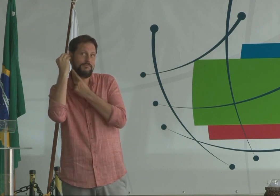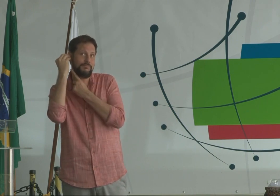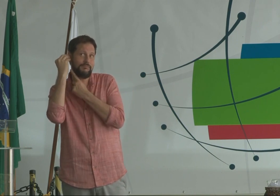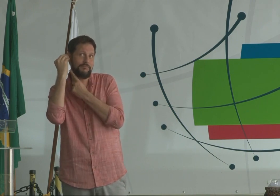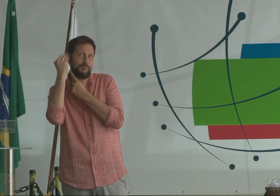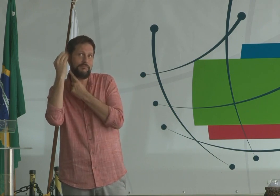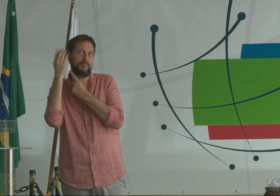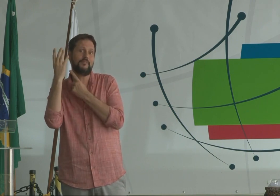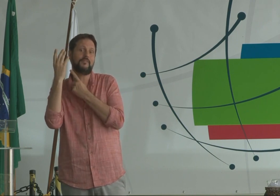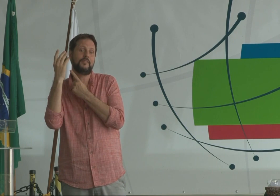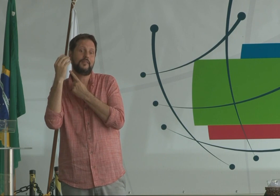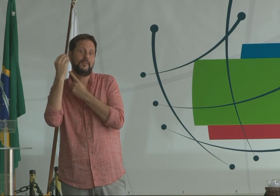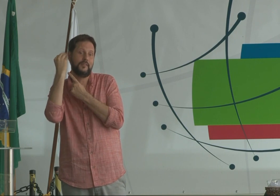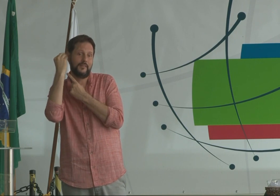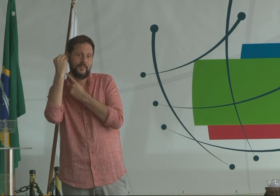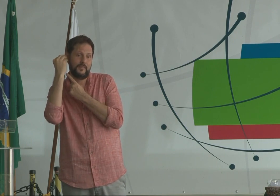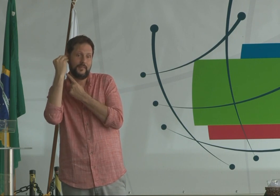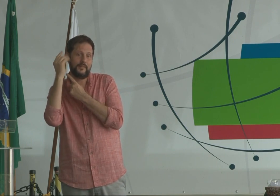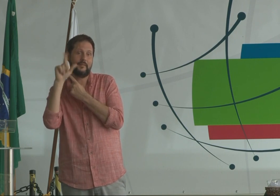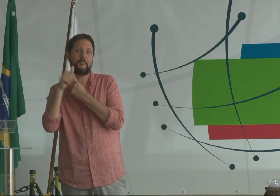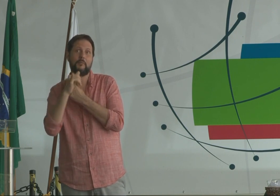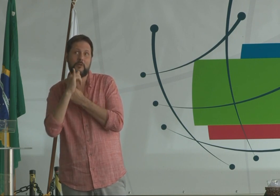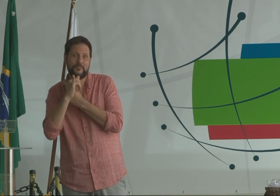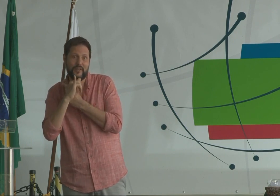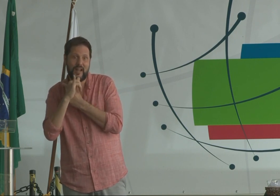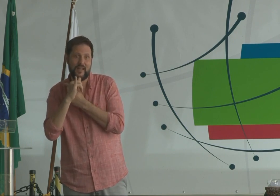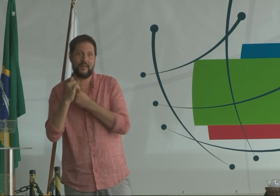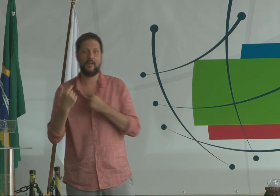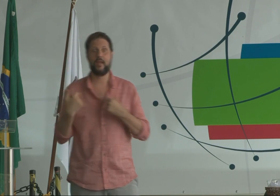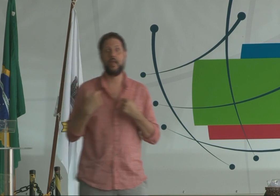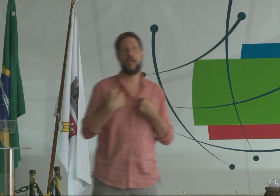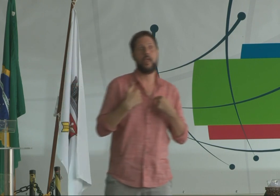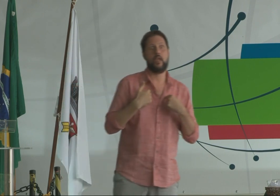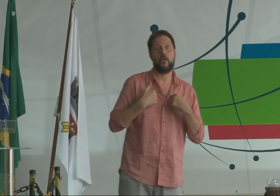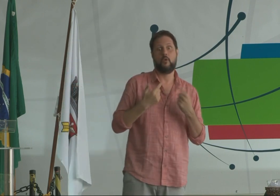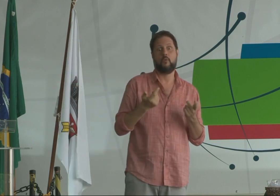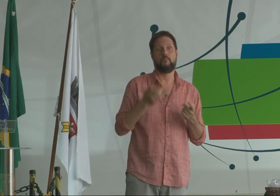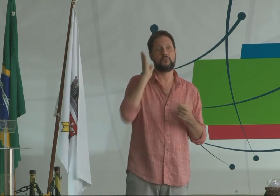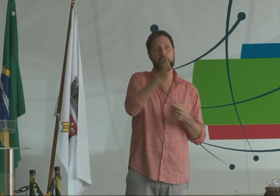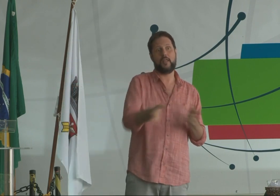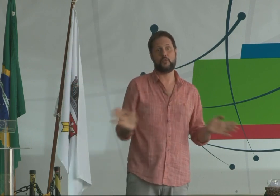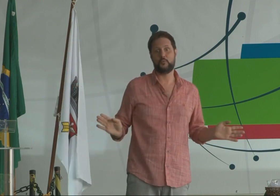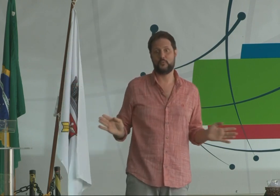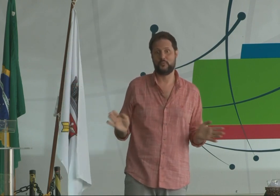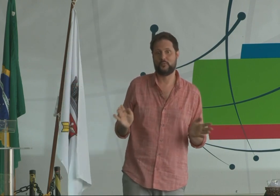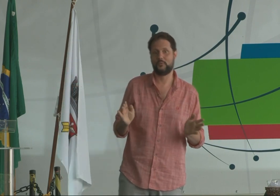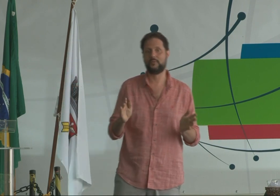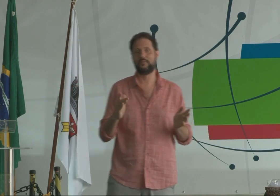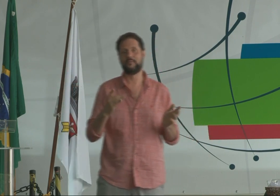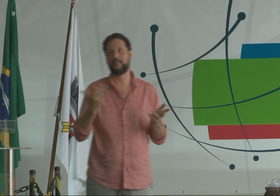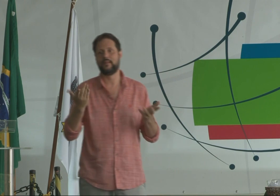só poder se aproximar dos ouvidos, e poder falar, por exemplo. Eu ficava direto.